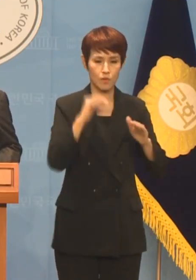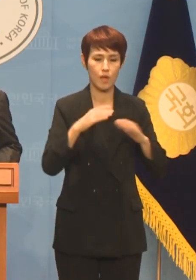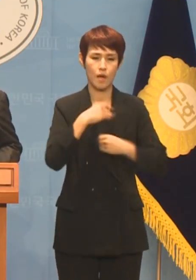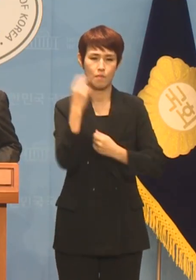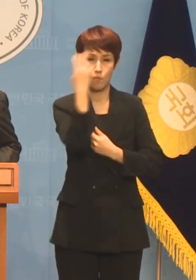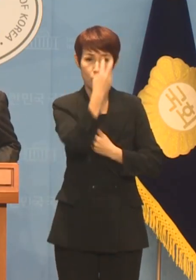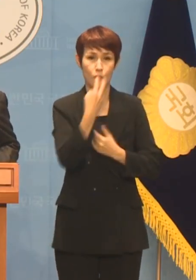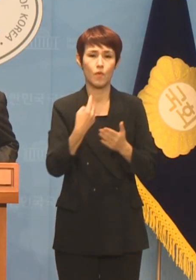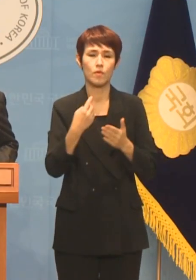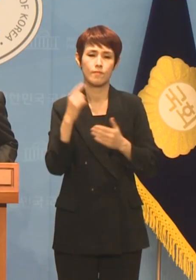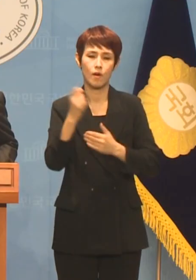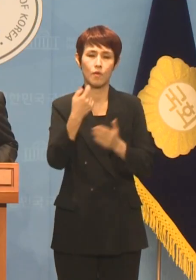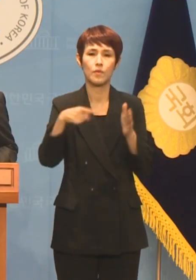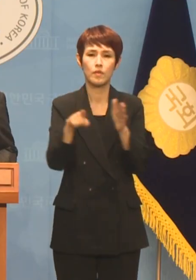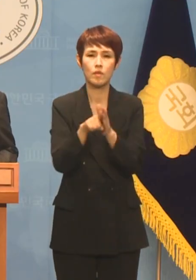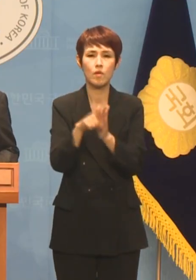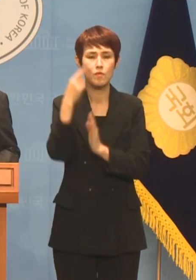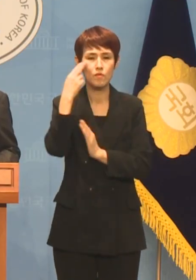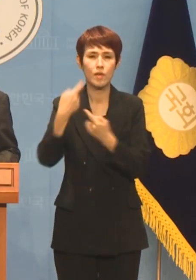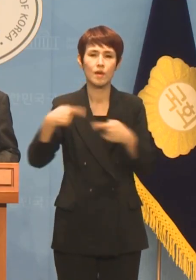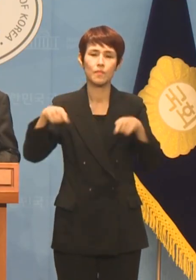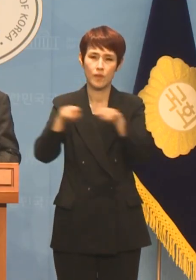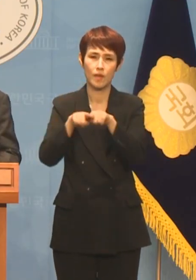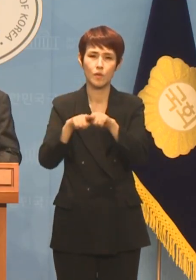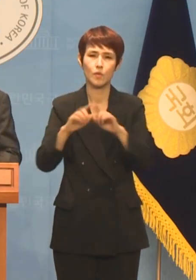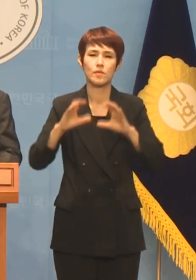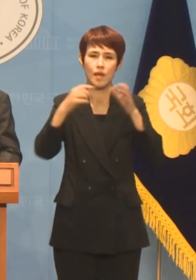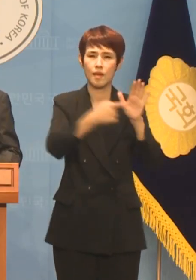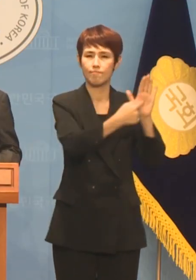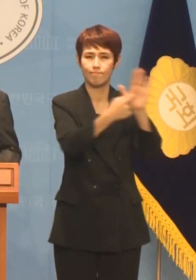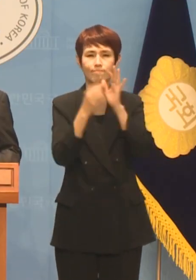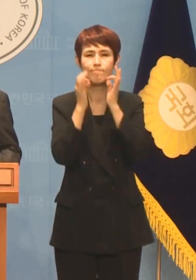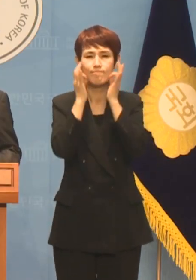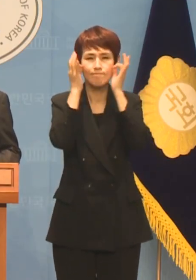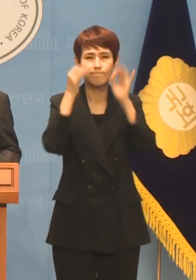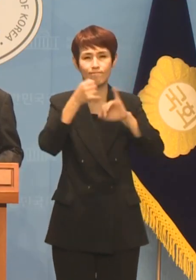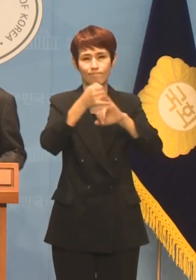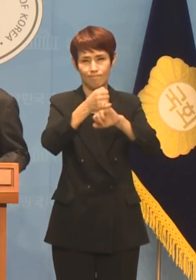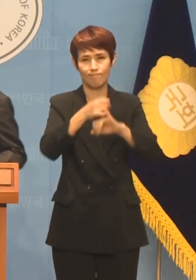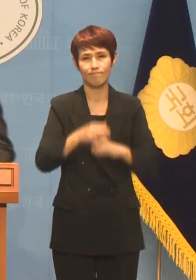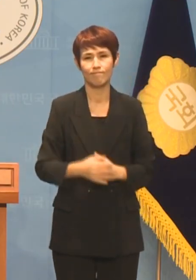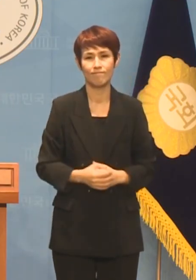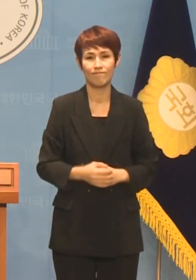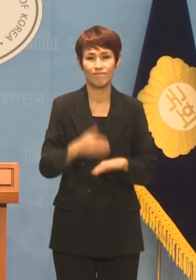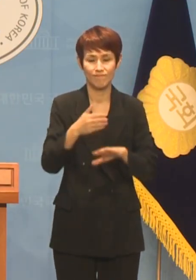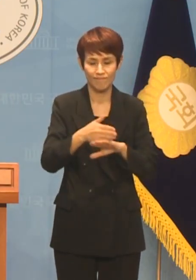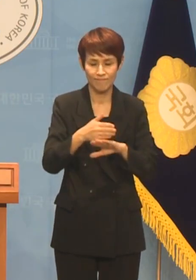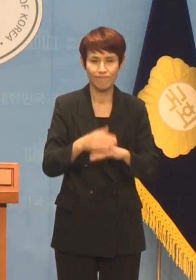대한민국의 입장을 미국 조야 세계에 알리는 데 최선을 다하겠습니다. 감사합니다.